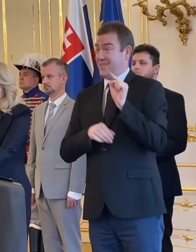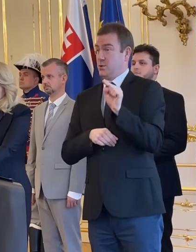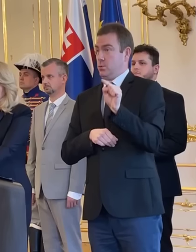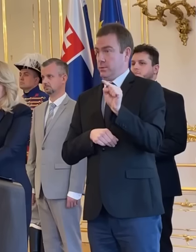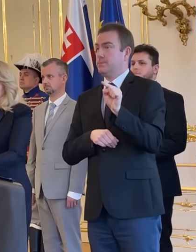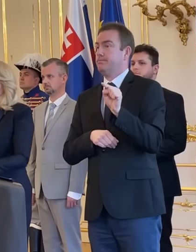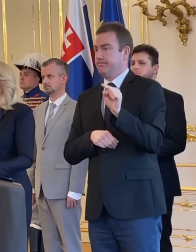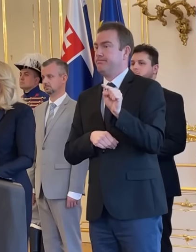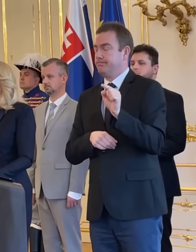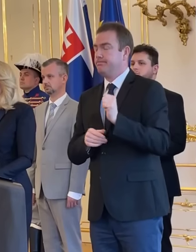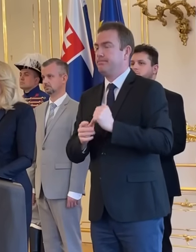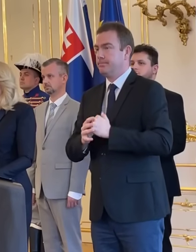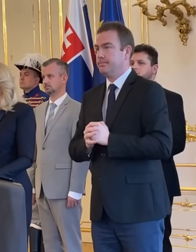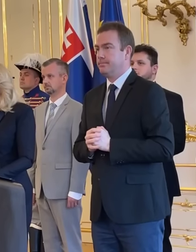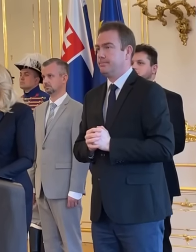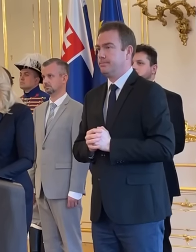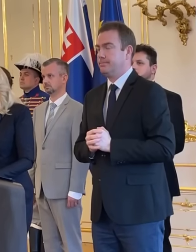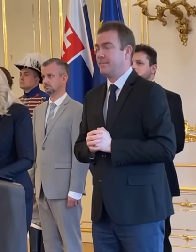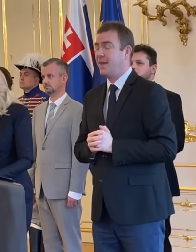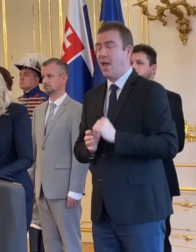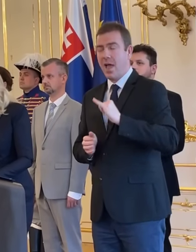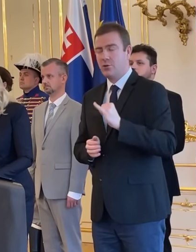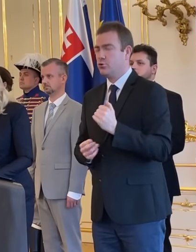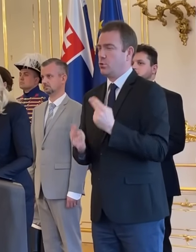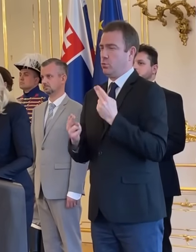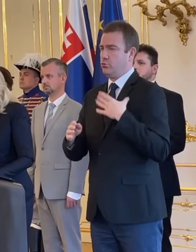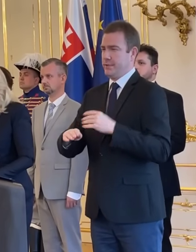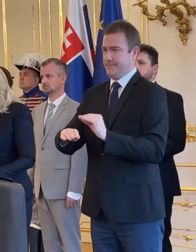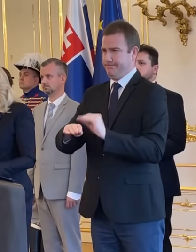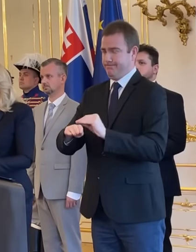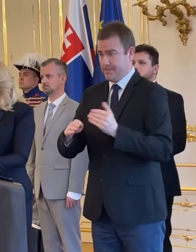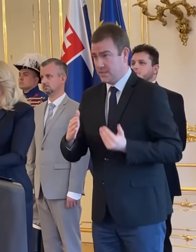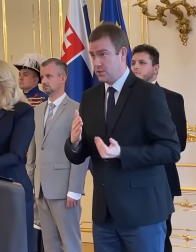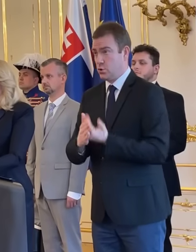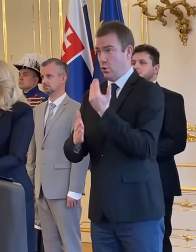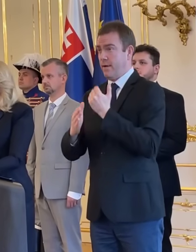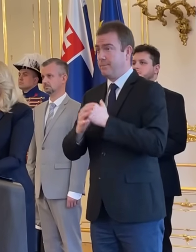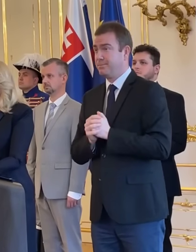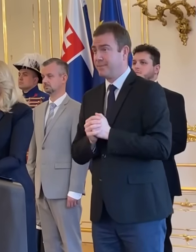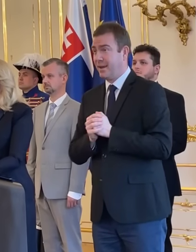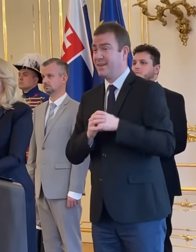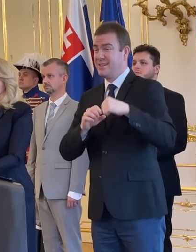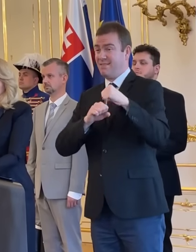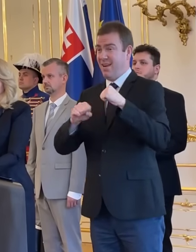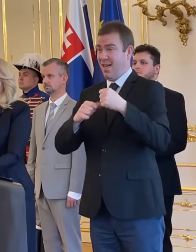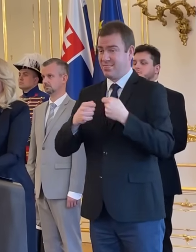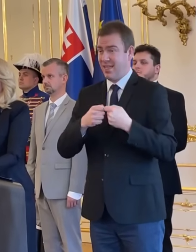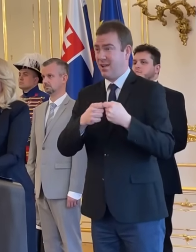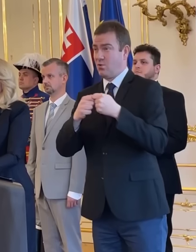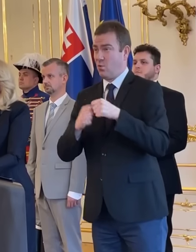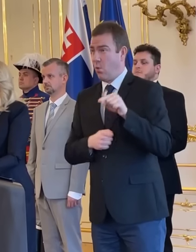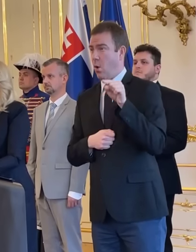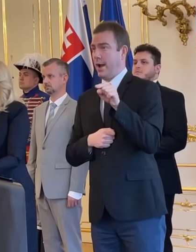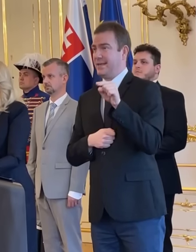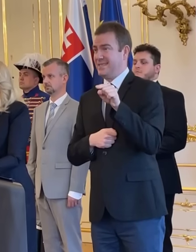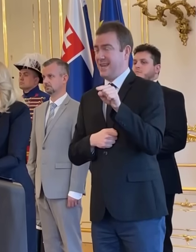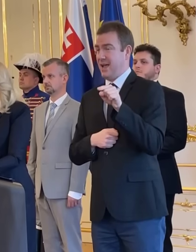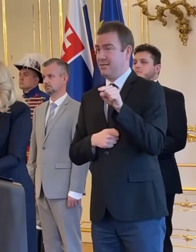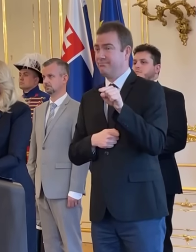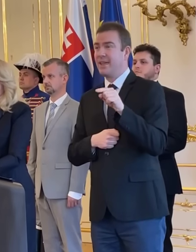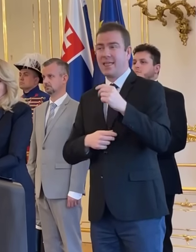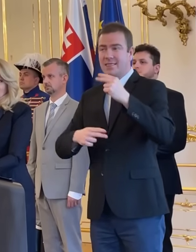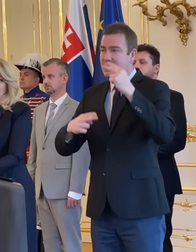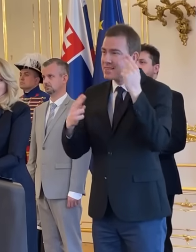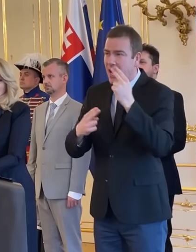súdom. V neposlednom rade chcem pripomenúť, že ak nie sú pre vládnu koalíciu dôveryhodné alebo